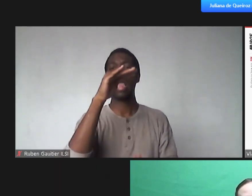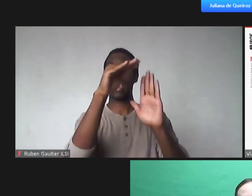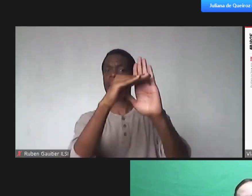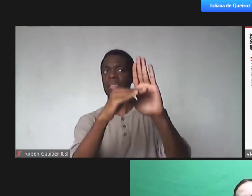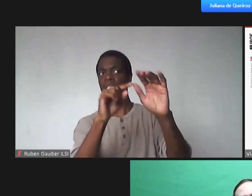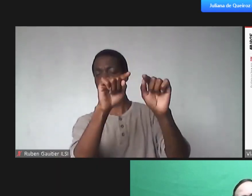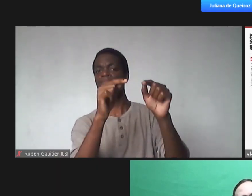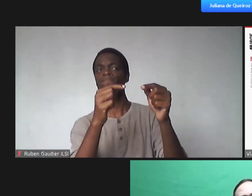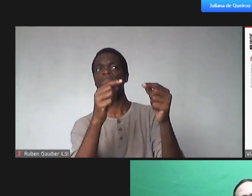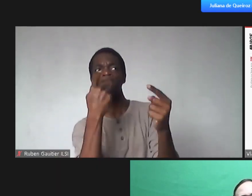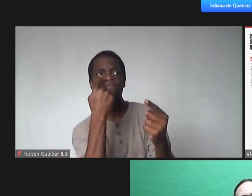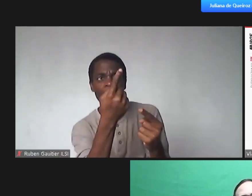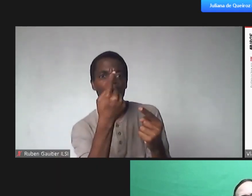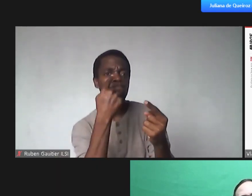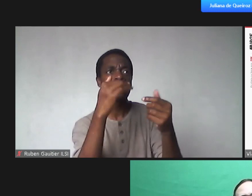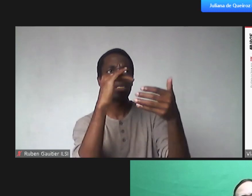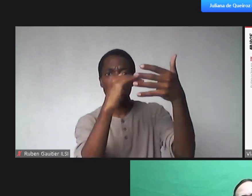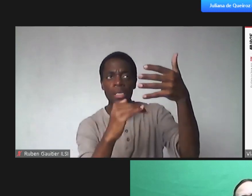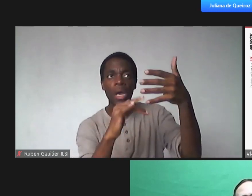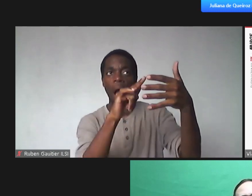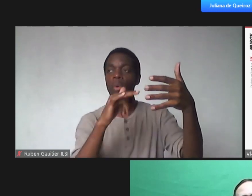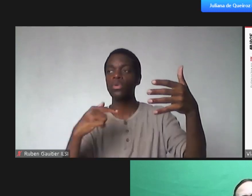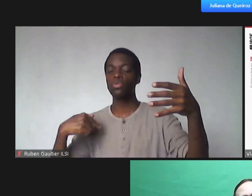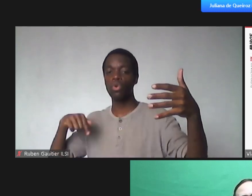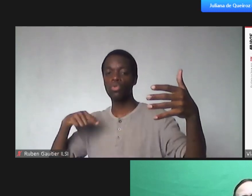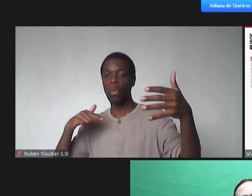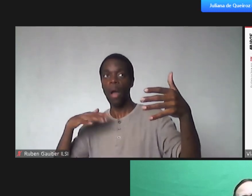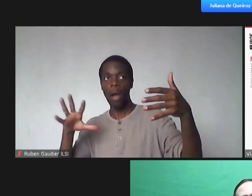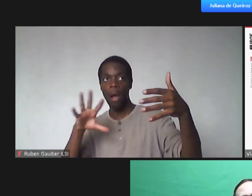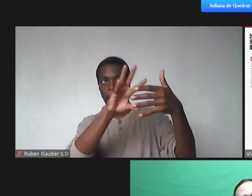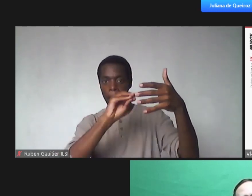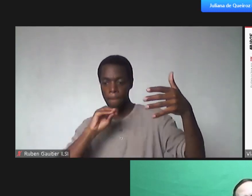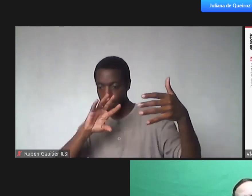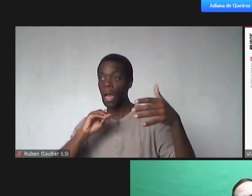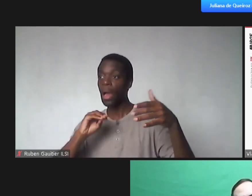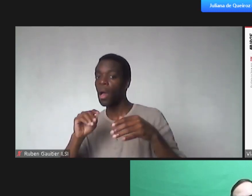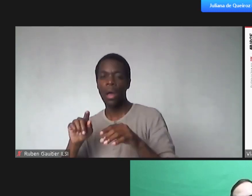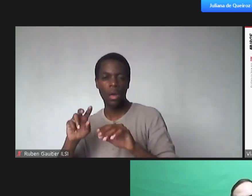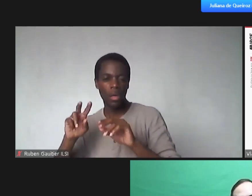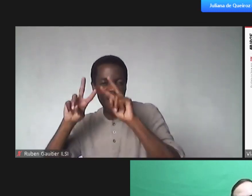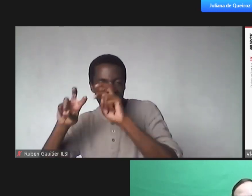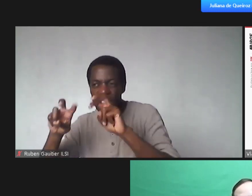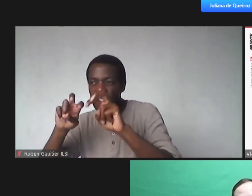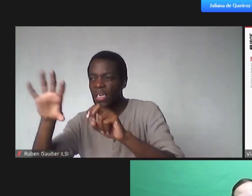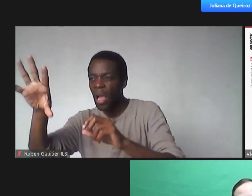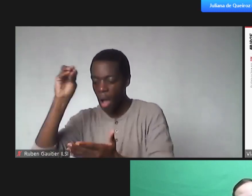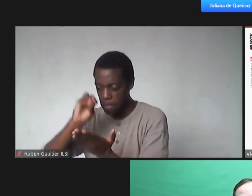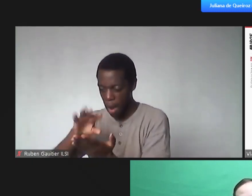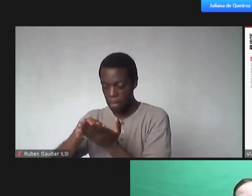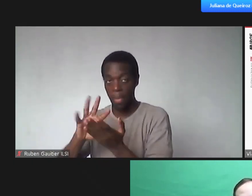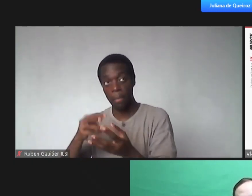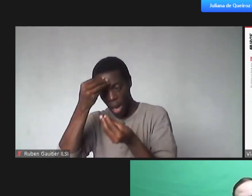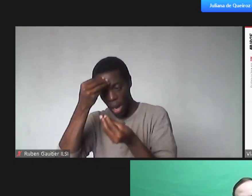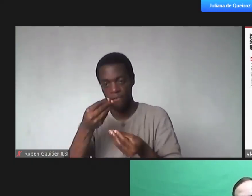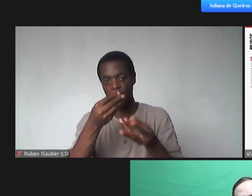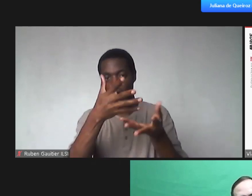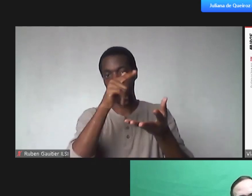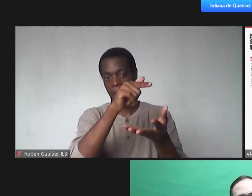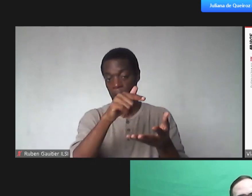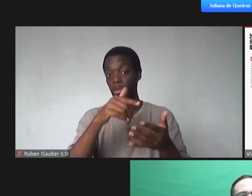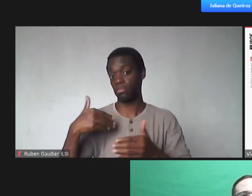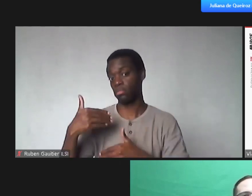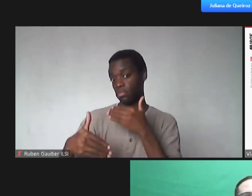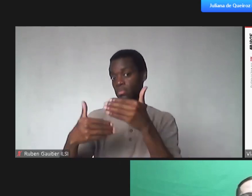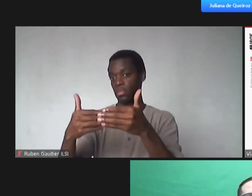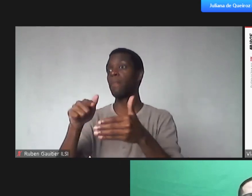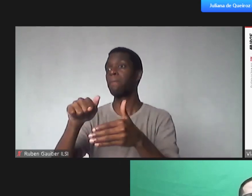que producir para acompañar el avance, para acompañar la inclusión de las personas y para acompañar la reducción de